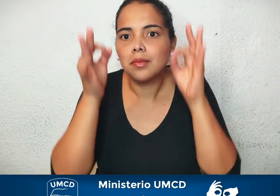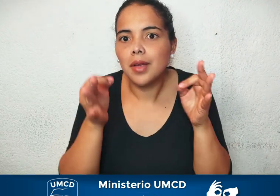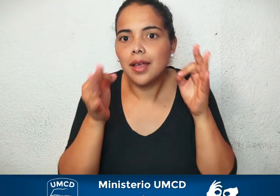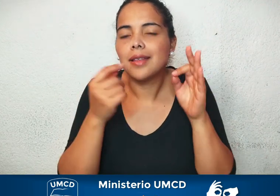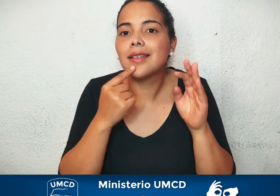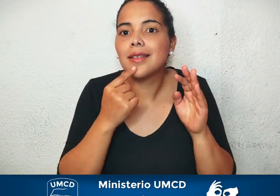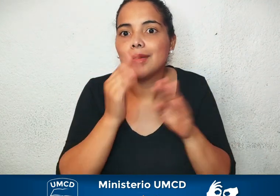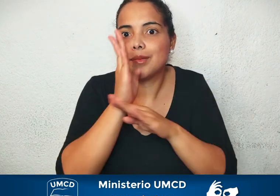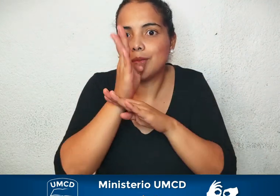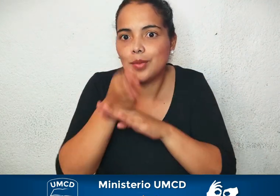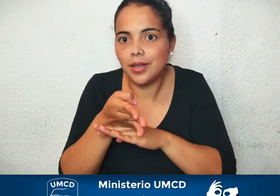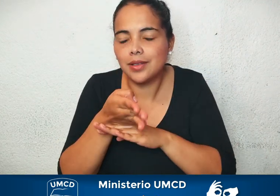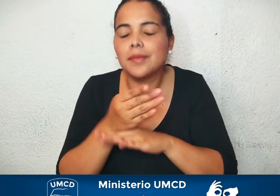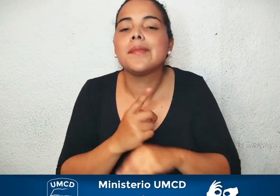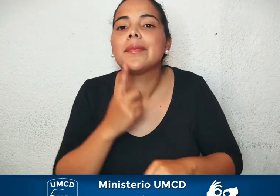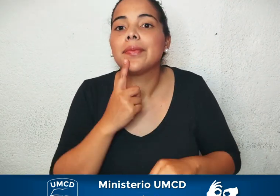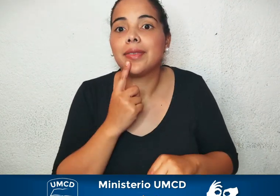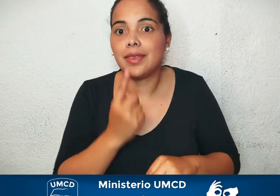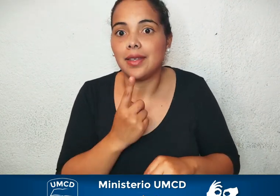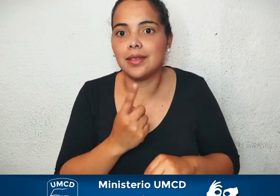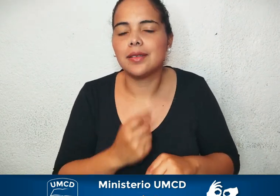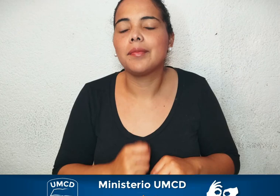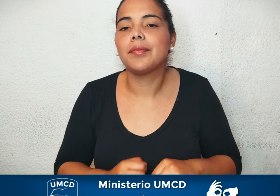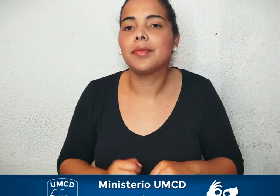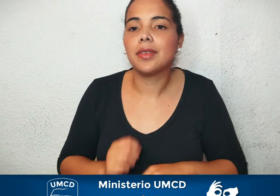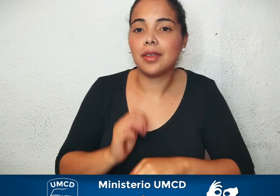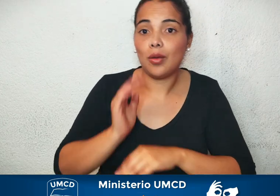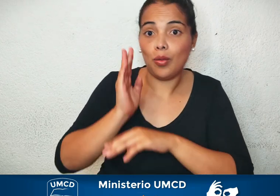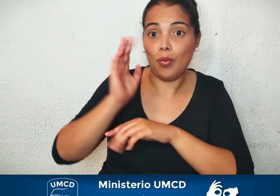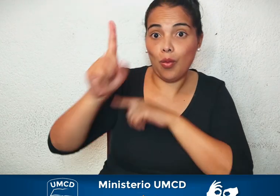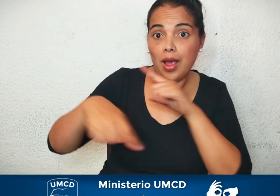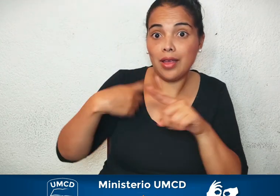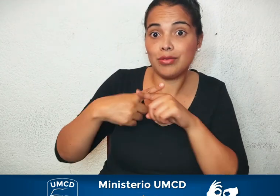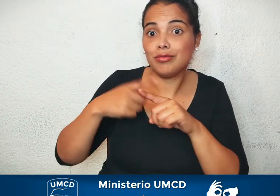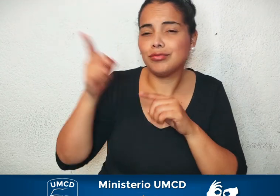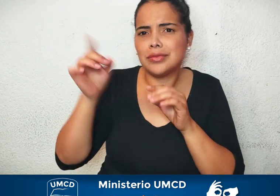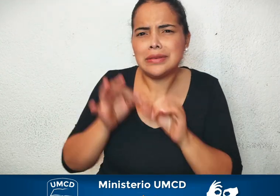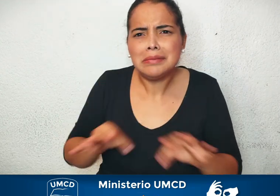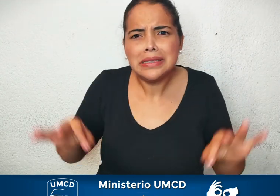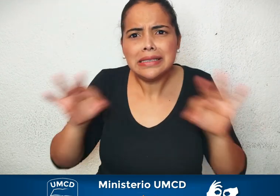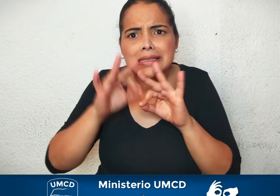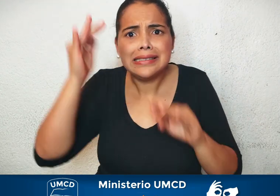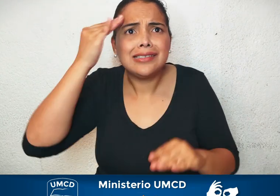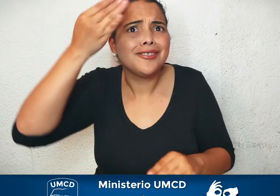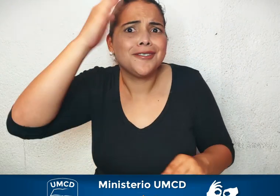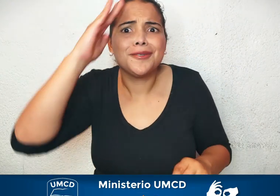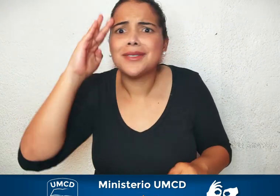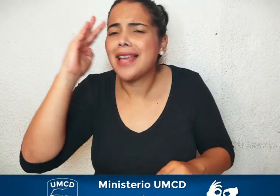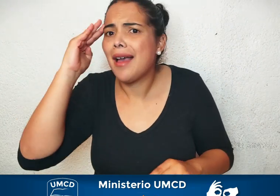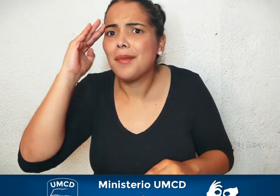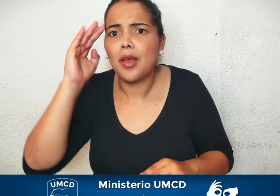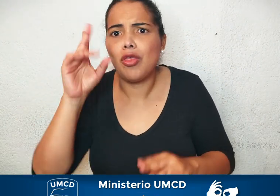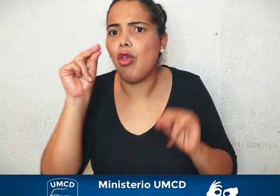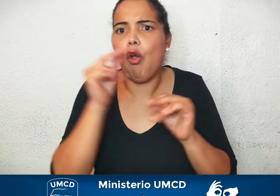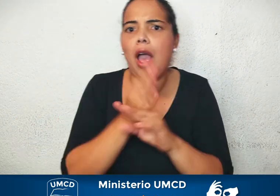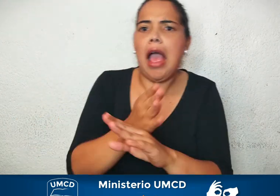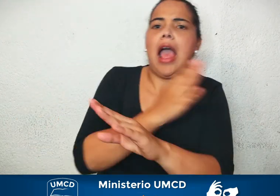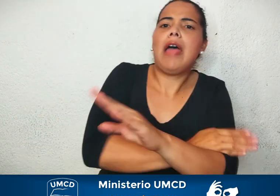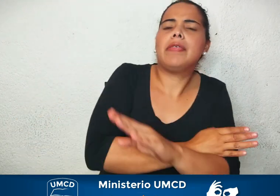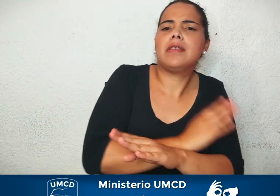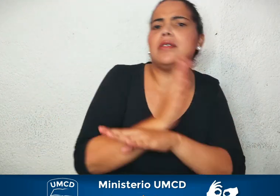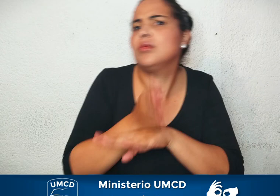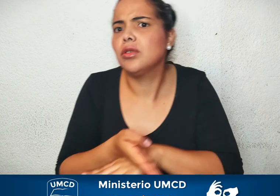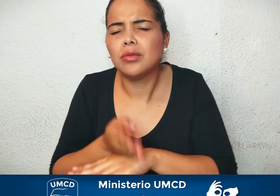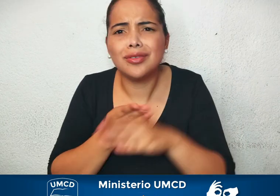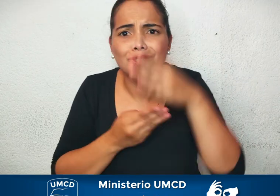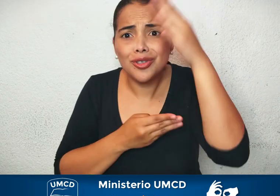me encanta esa palabra sucedió, porque la palabra está diciendo de que aconteció en un momento específico. No fue antes,